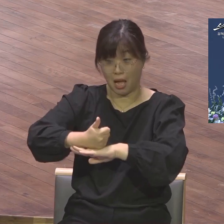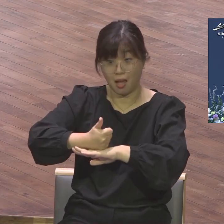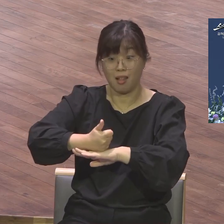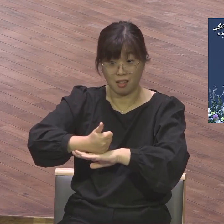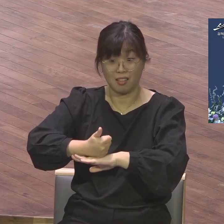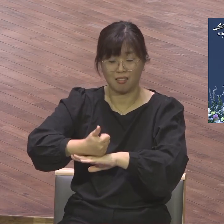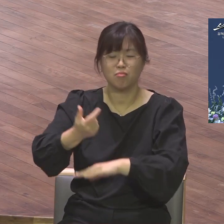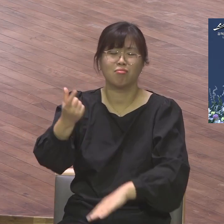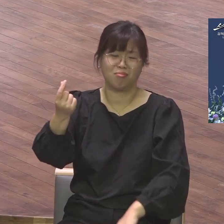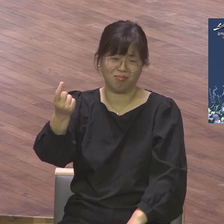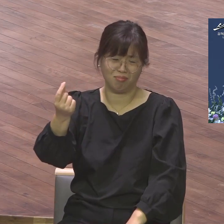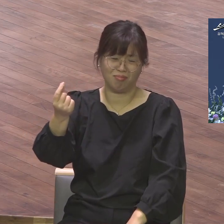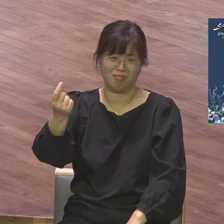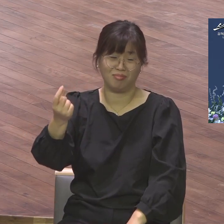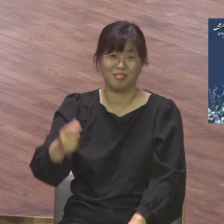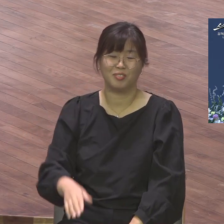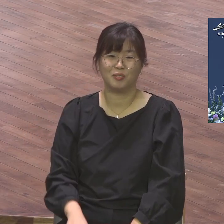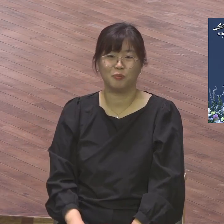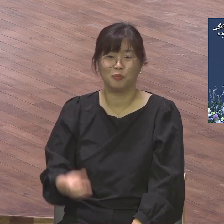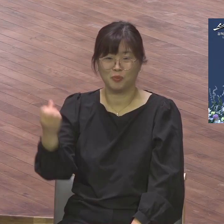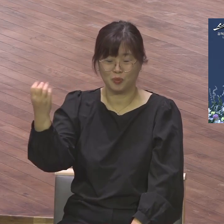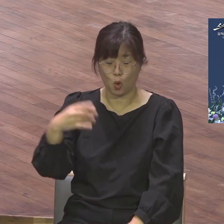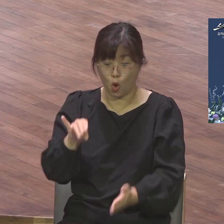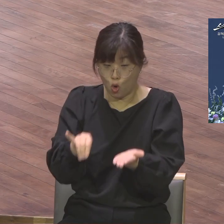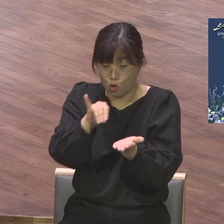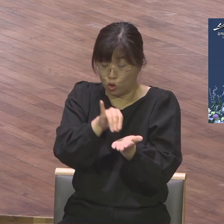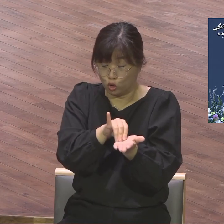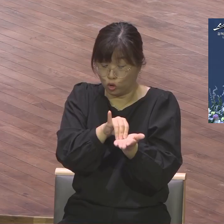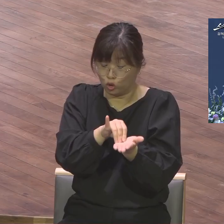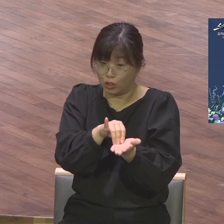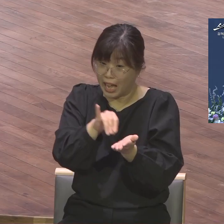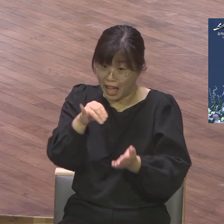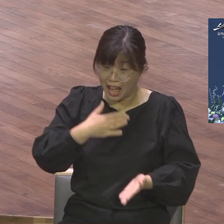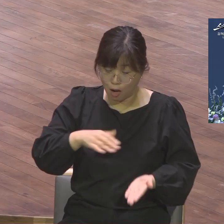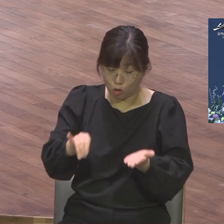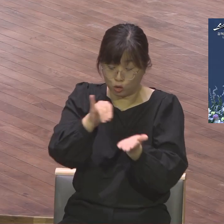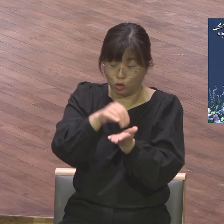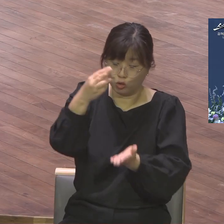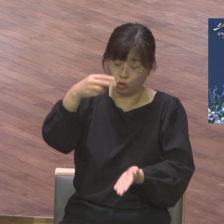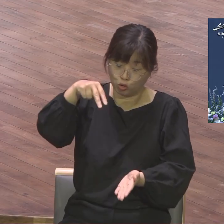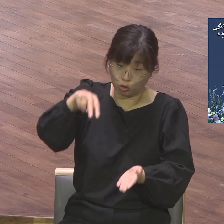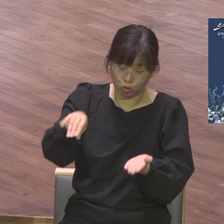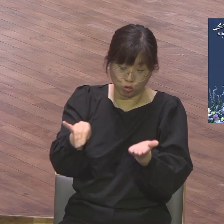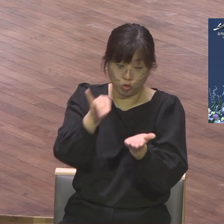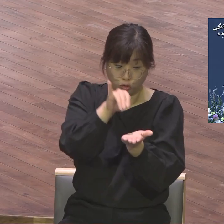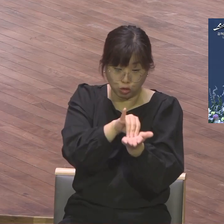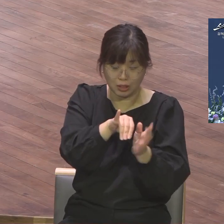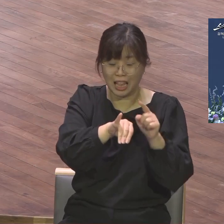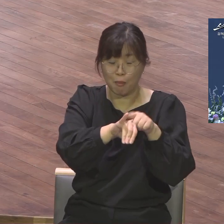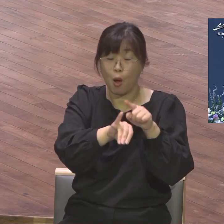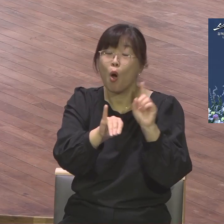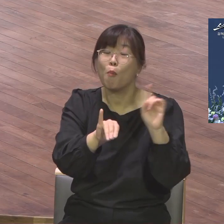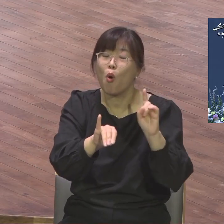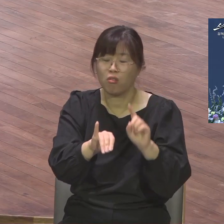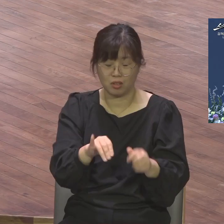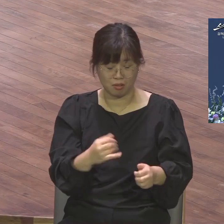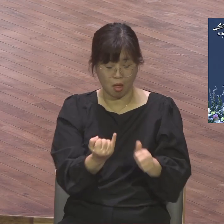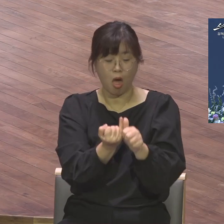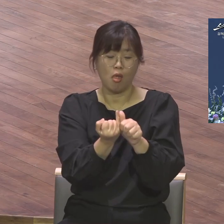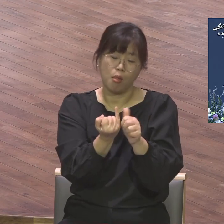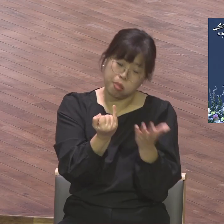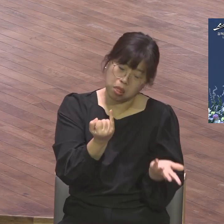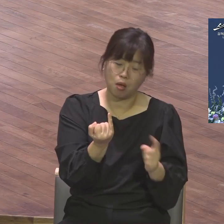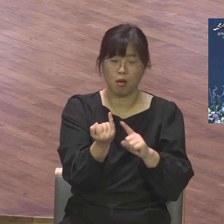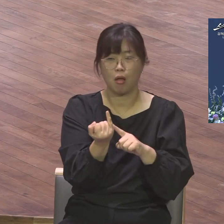또 성경에 쭉 나오잖아요. 룻도 그렇고 에스더도 그렇고 인간적으로 볼 때 기구한 운명이잖아요.